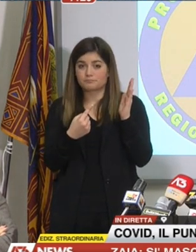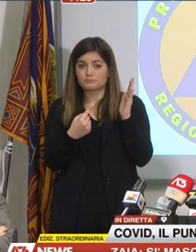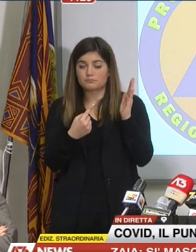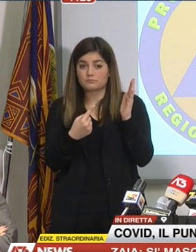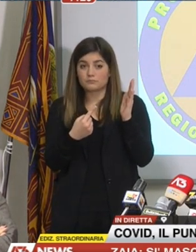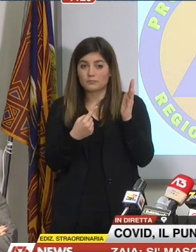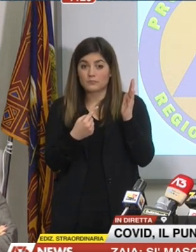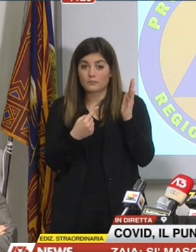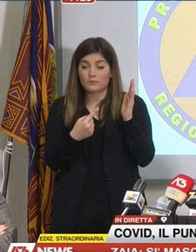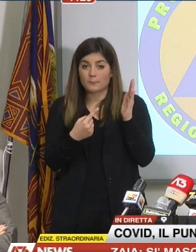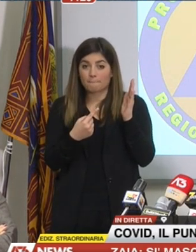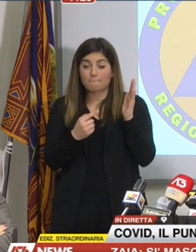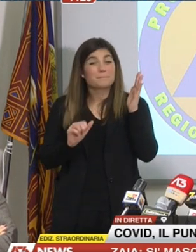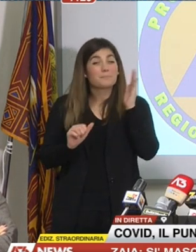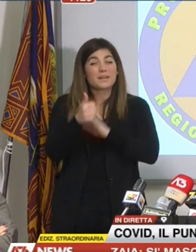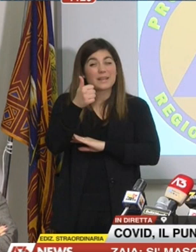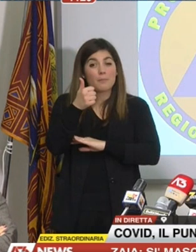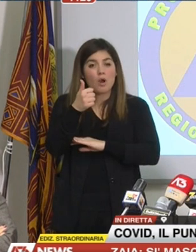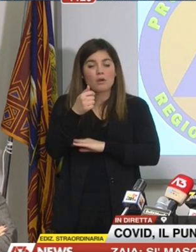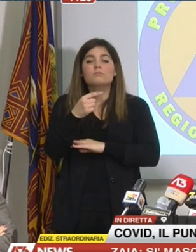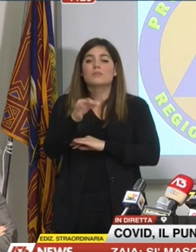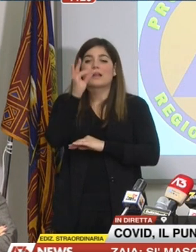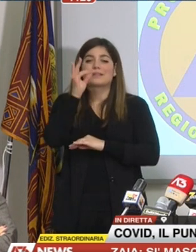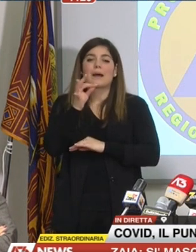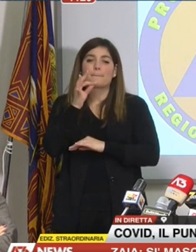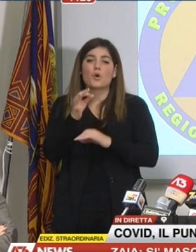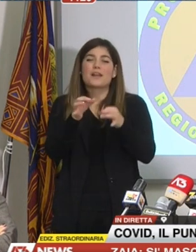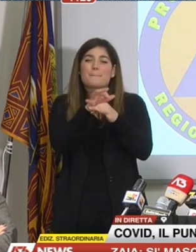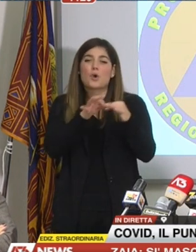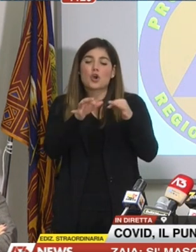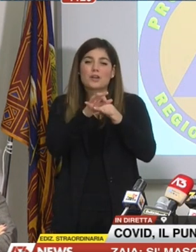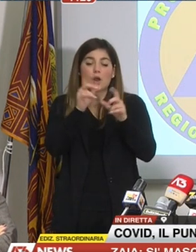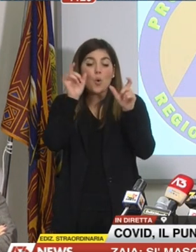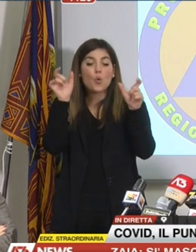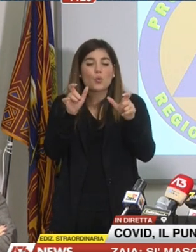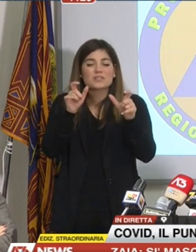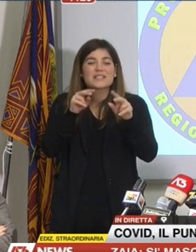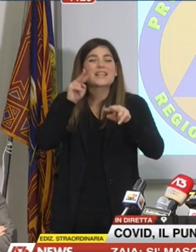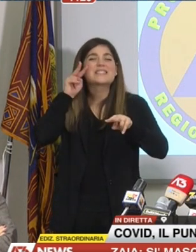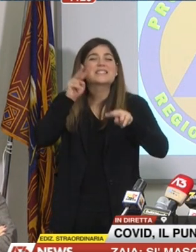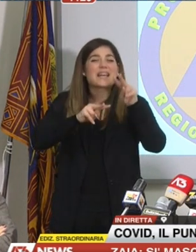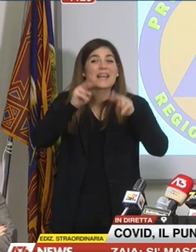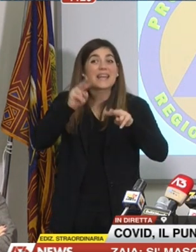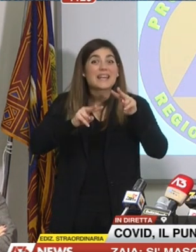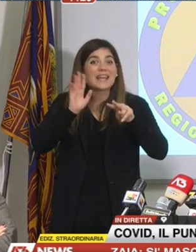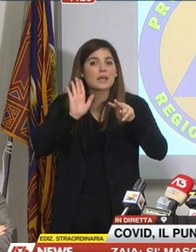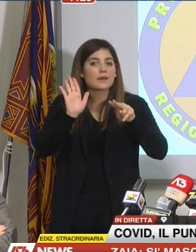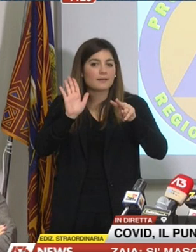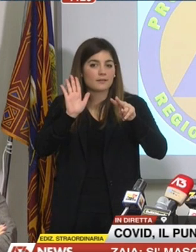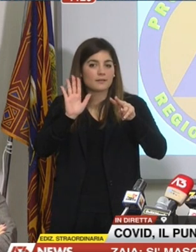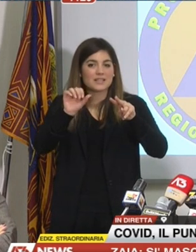tampone molecolare per lo screening, occhio che le parole hanno un senso in questo mondo, per lo